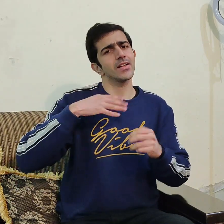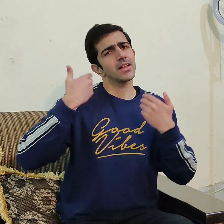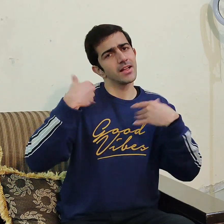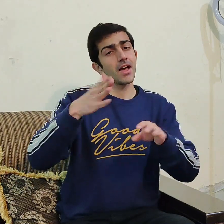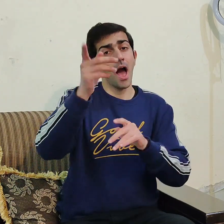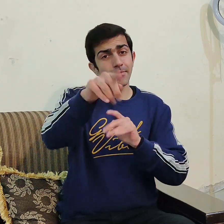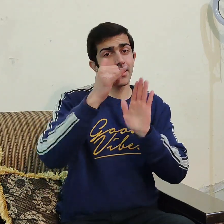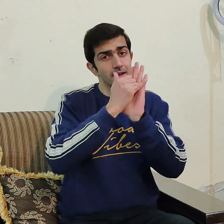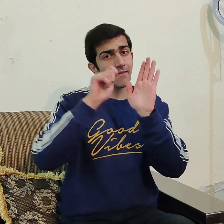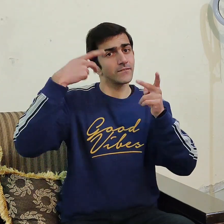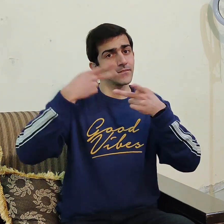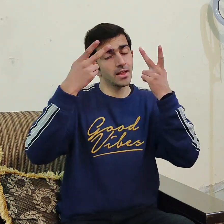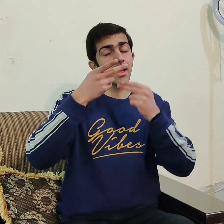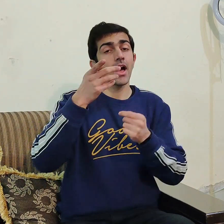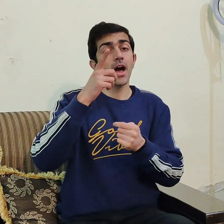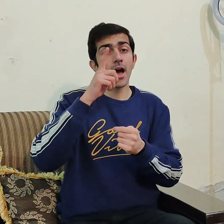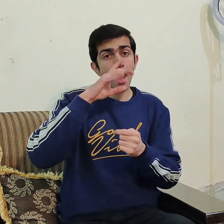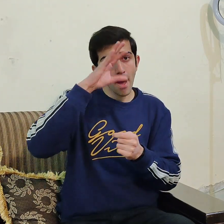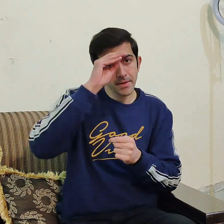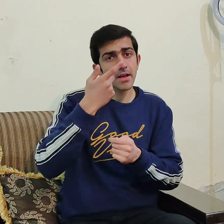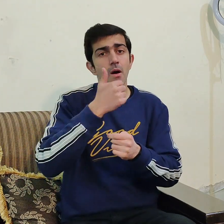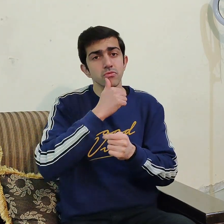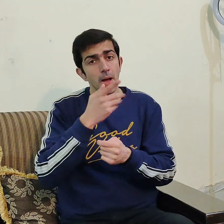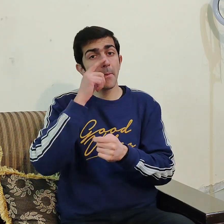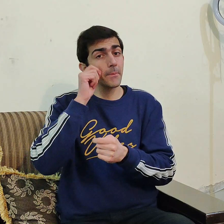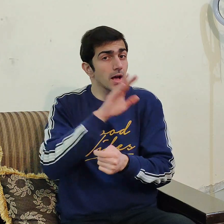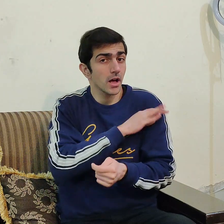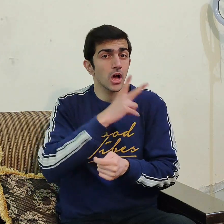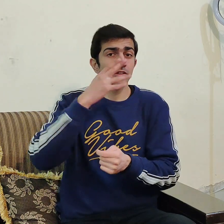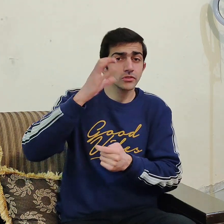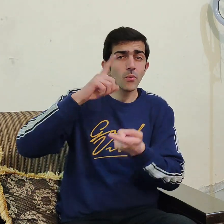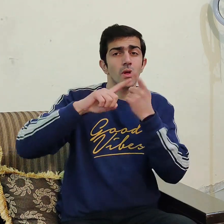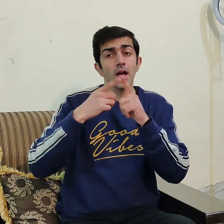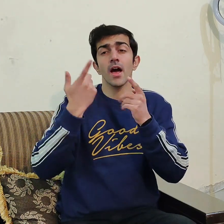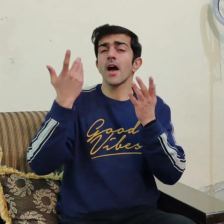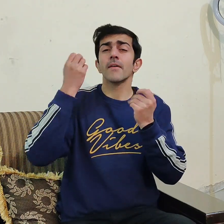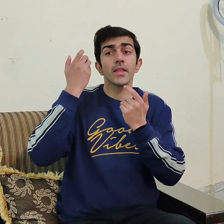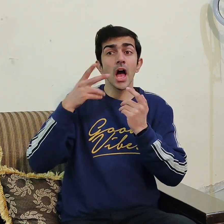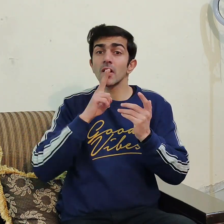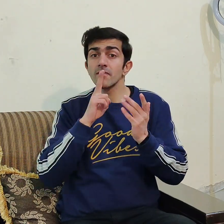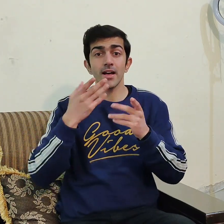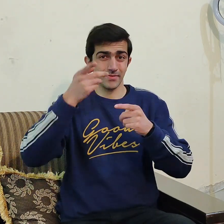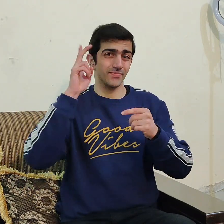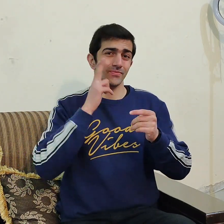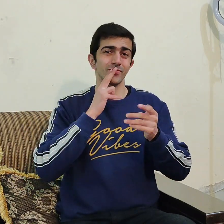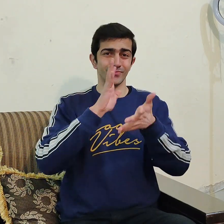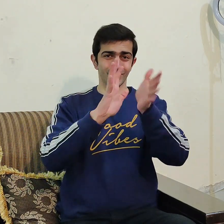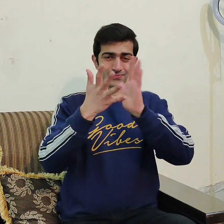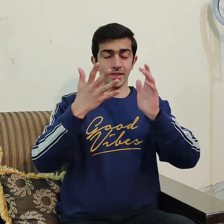नहीं है, आप लाजमी वॉइस ओवर करें, आप अपनी वीडियोस बना रहे हैं, आप अपनी आवाज़ पहुंचाना चाहते हैं, तो अपनी फैमिली की सपोर्ट